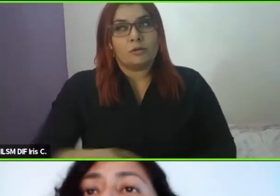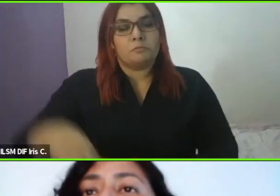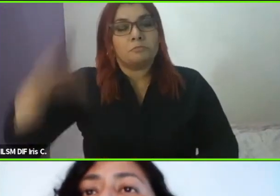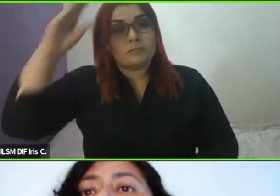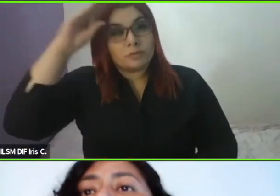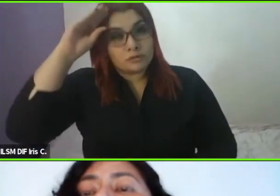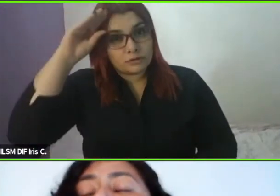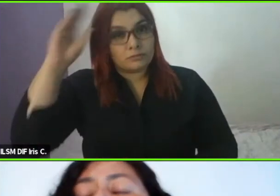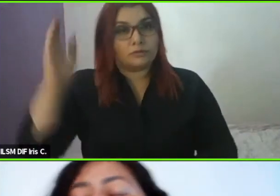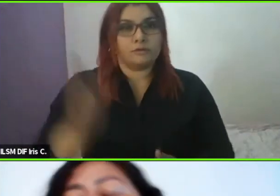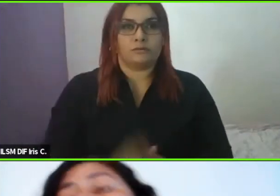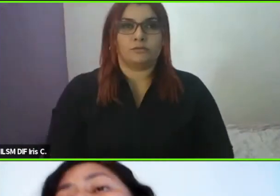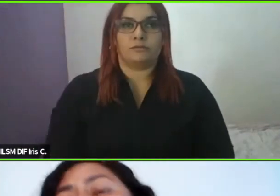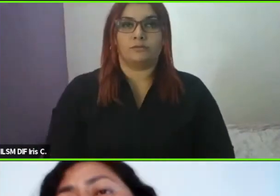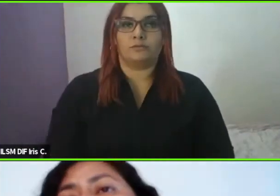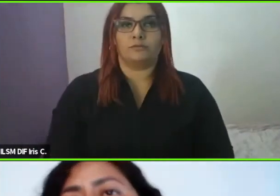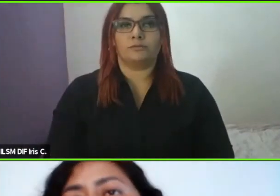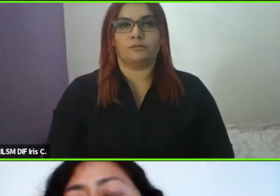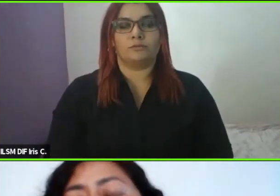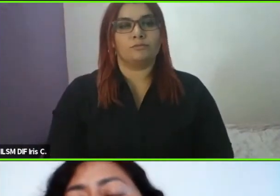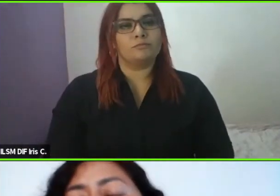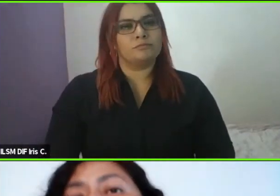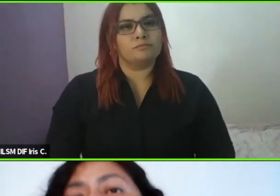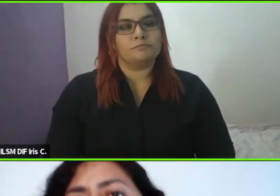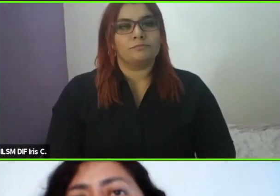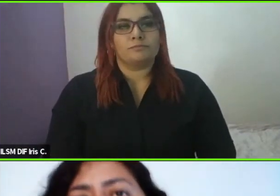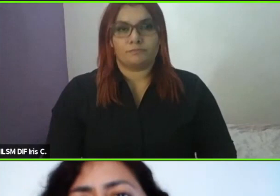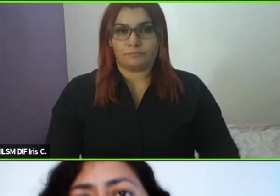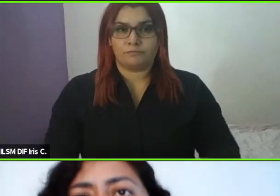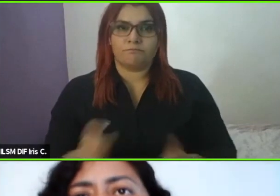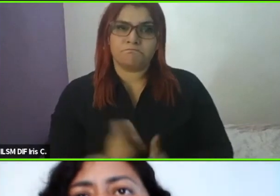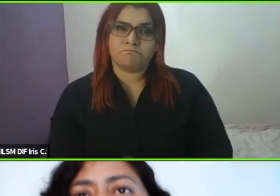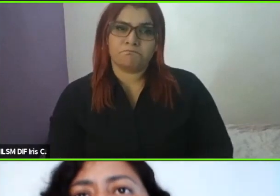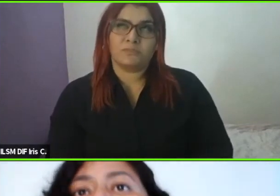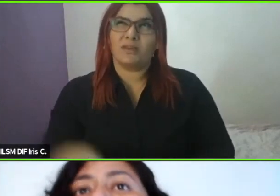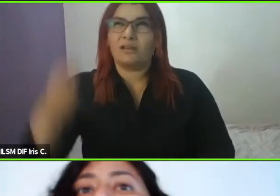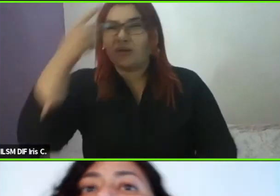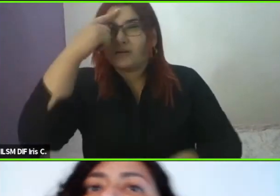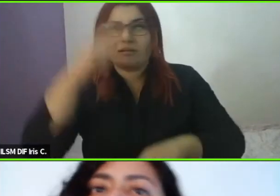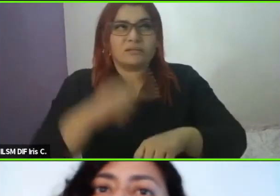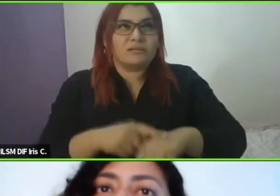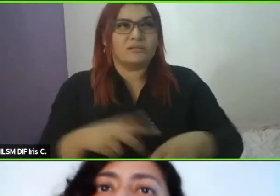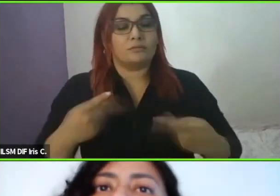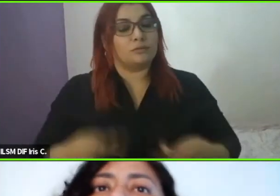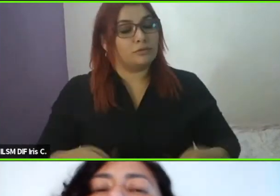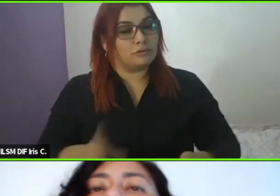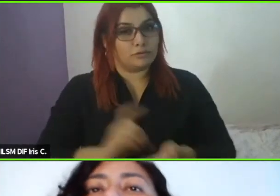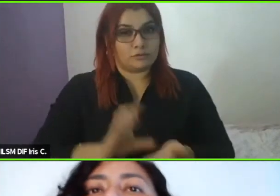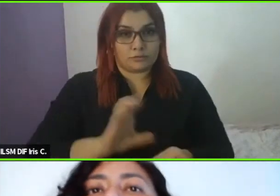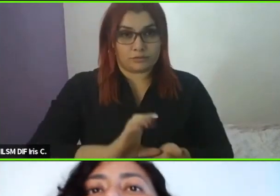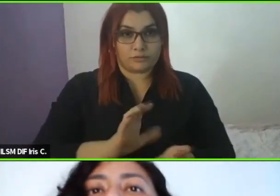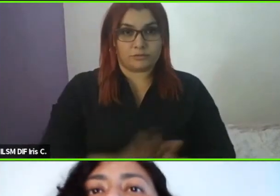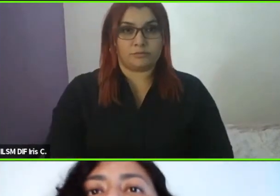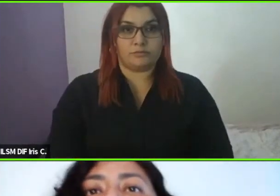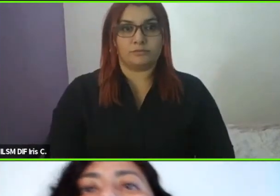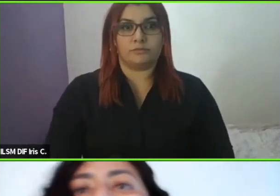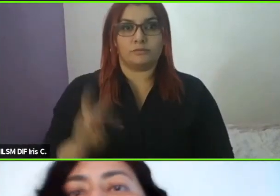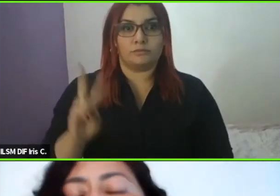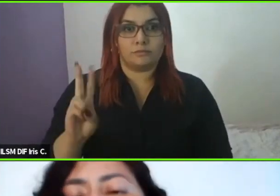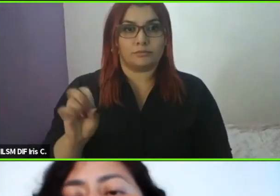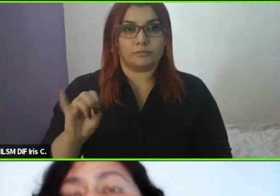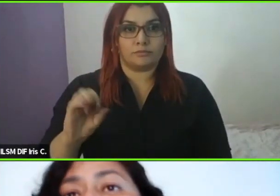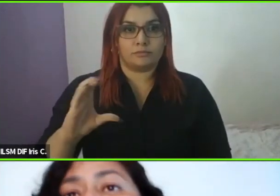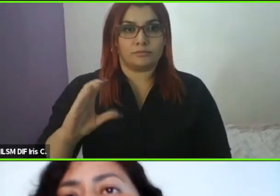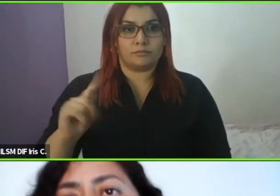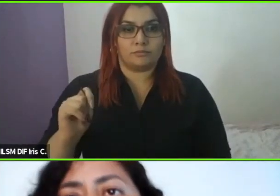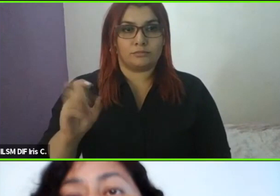relación a las perspectivas críticas en torno a la discapacidad. Y bueno, Víctor es